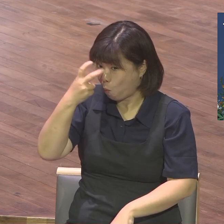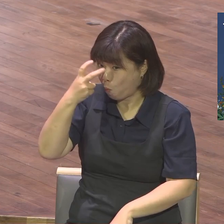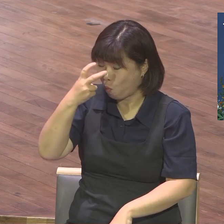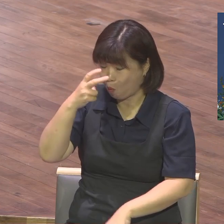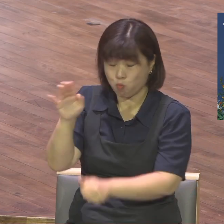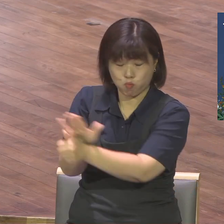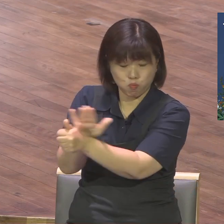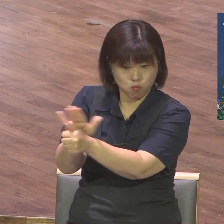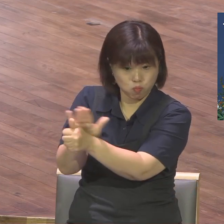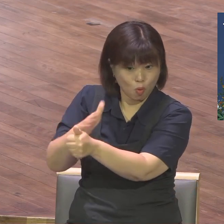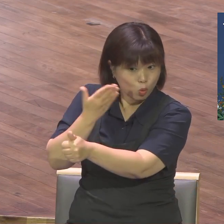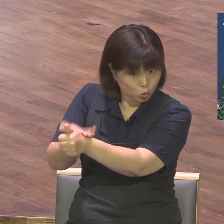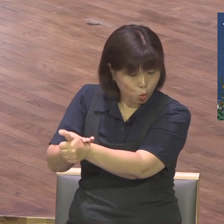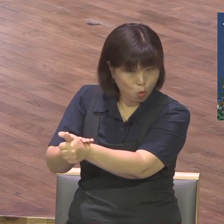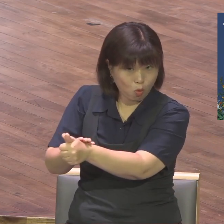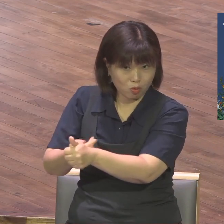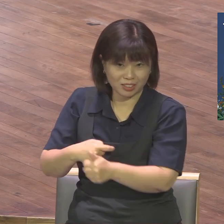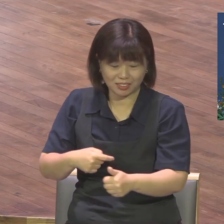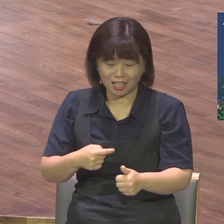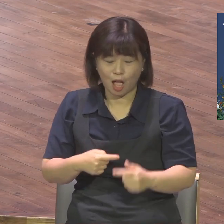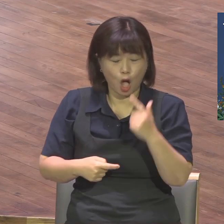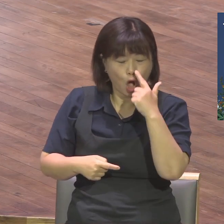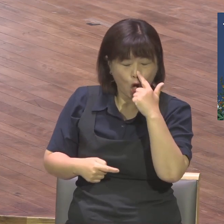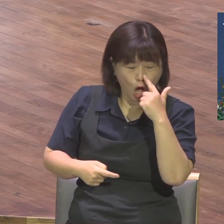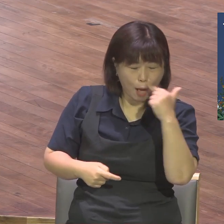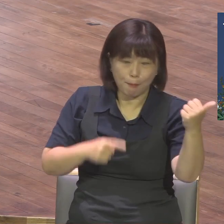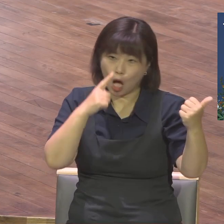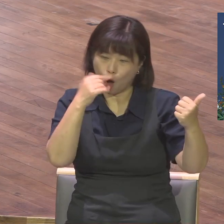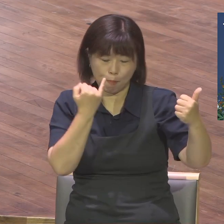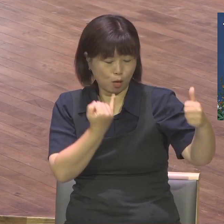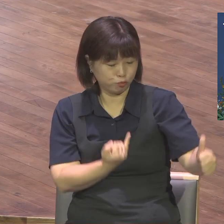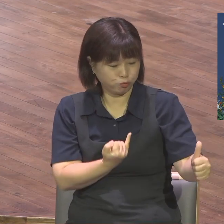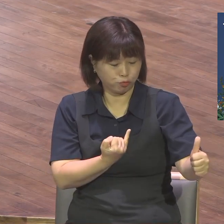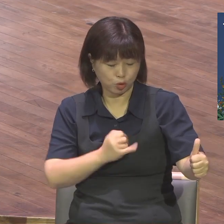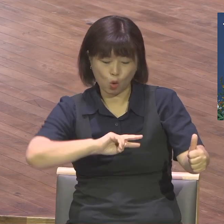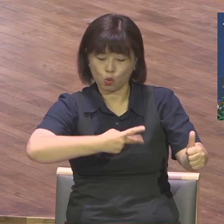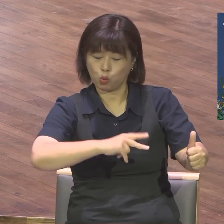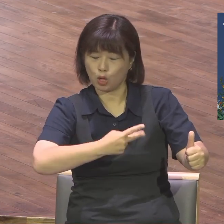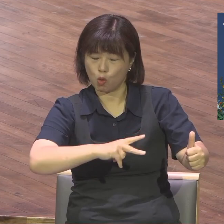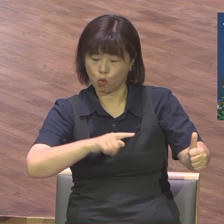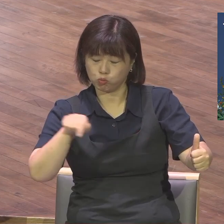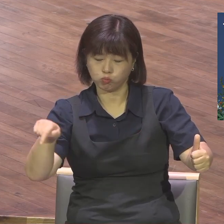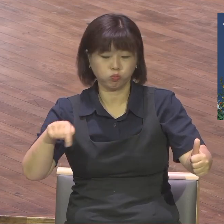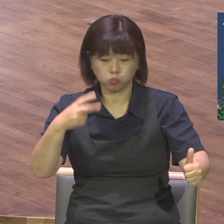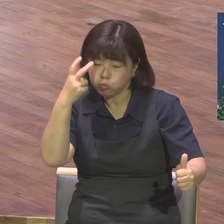교대로 밥을 먹었다니까 애 때문에. 그런데 요즘 안 그래요. 어느 정도냐?